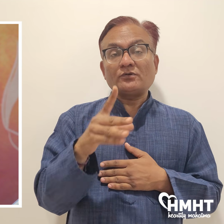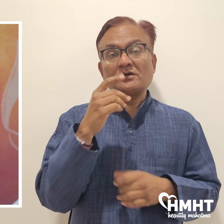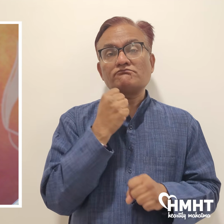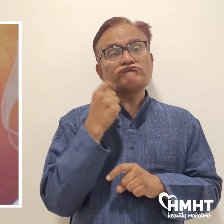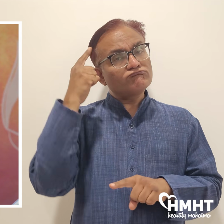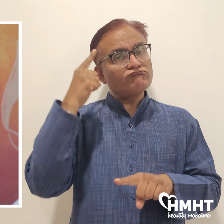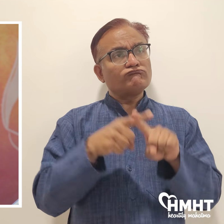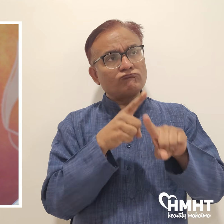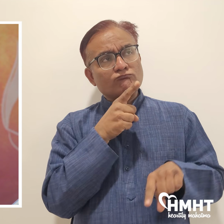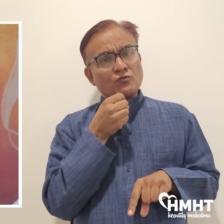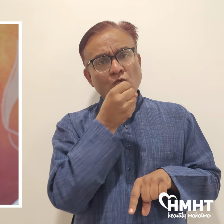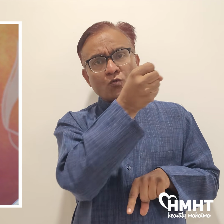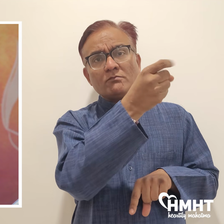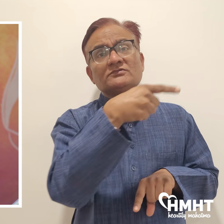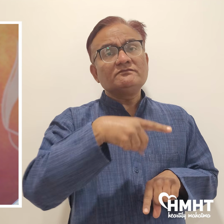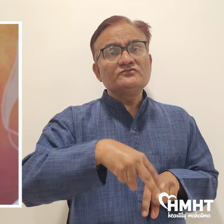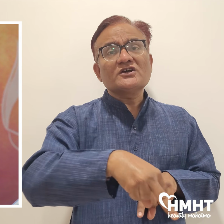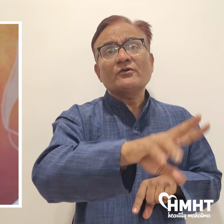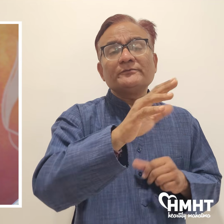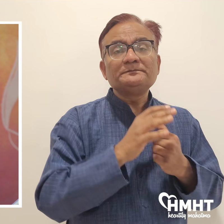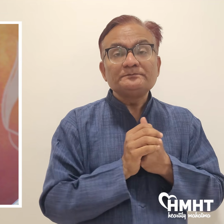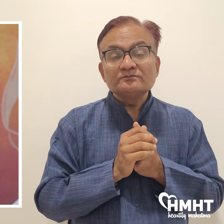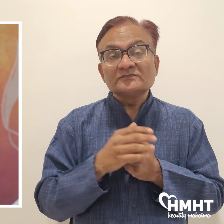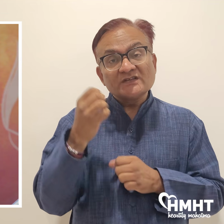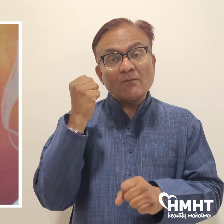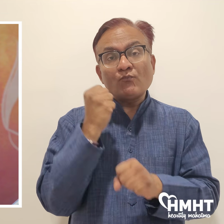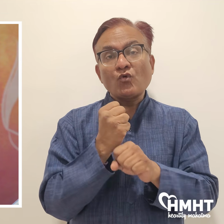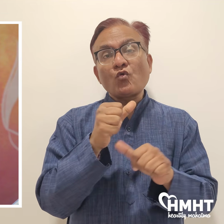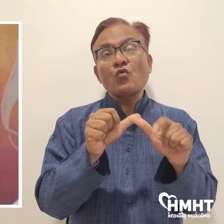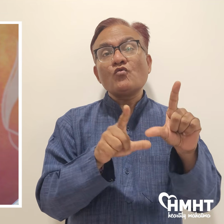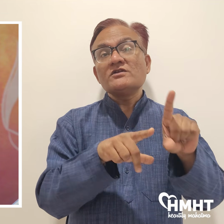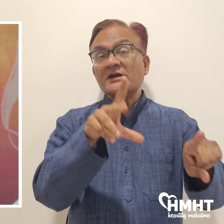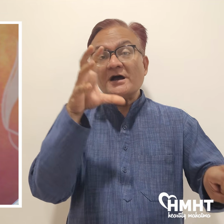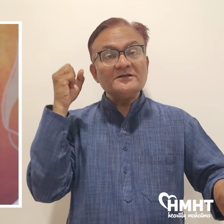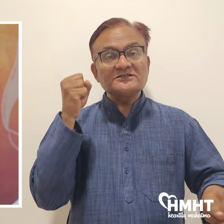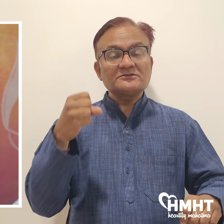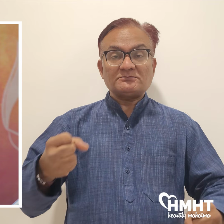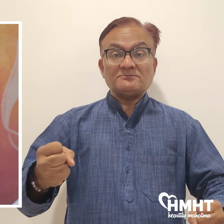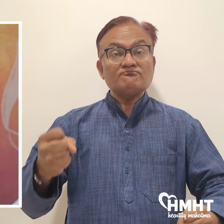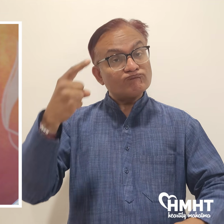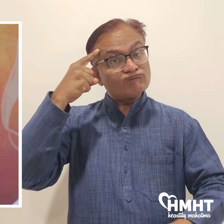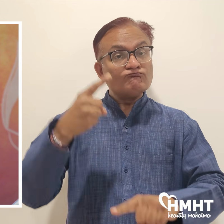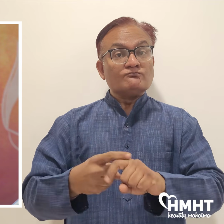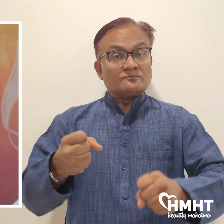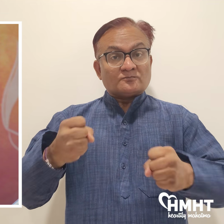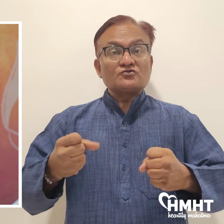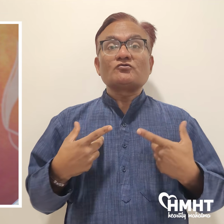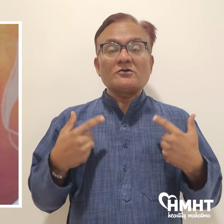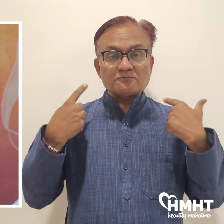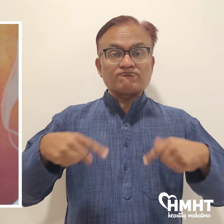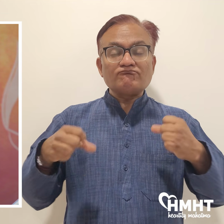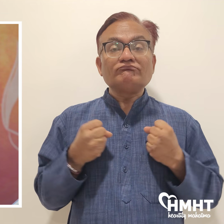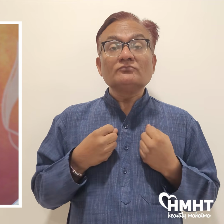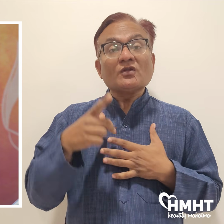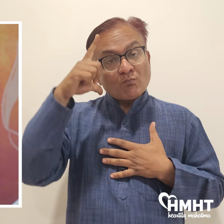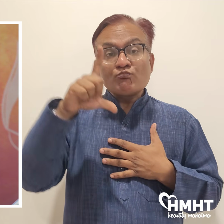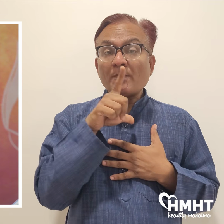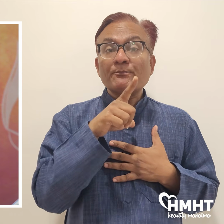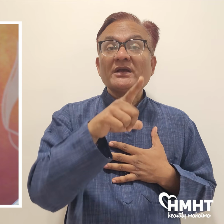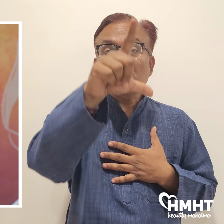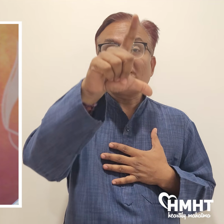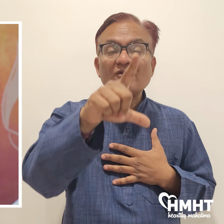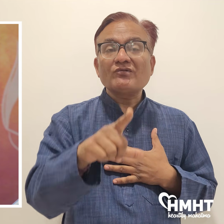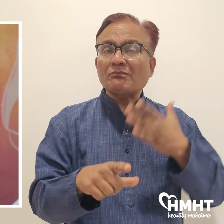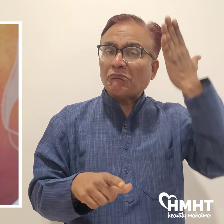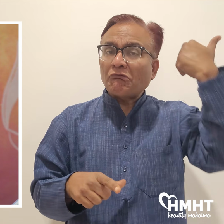અને ધ્યેય પ્રમાણે ચાલો. એટલે ગોલ એચીવ કરવાનો સ્ટ્રોંગ હોય માણસ. ગોલ જ ભૂલી ગયો, મારે મુંબઈ જવાનું જ,